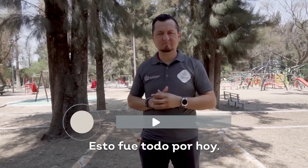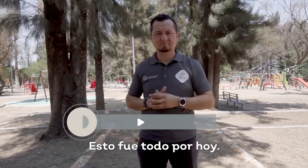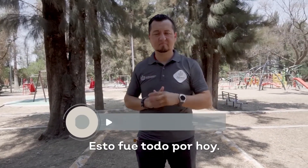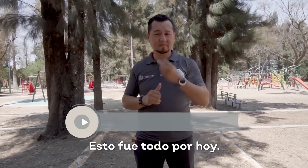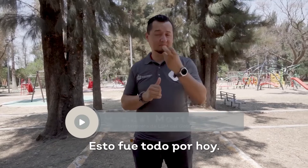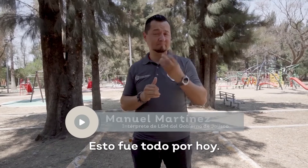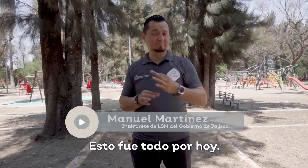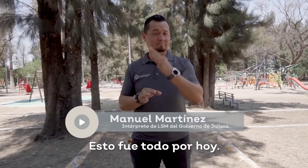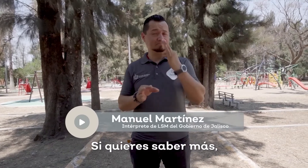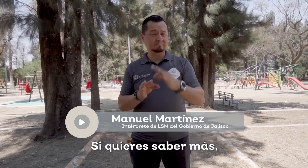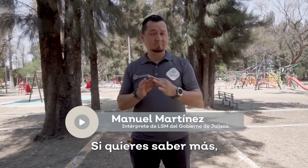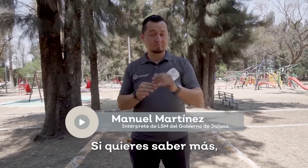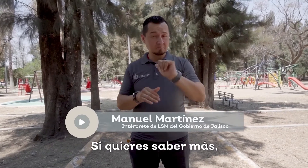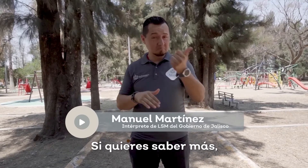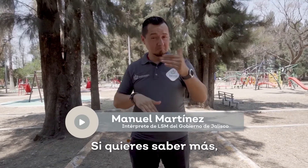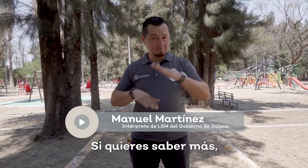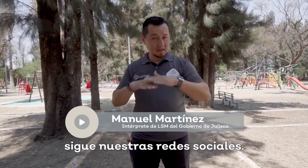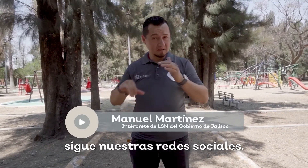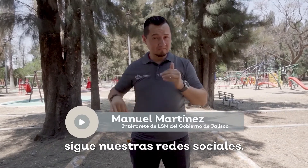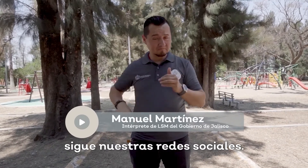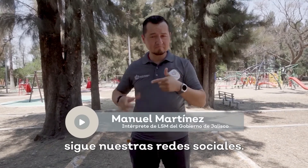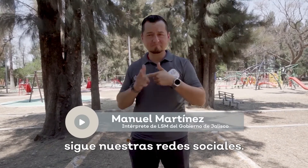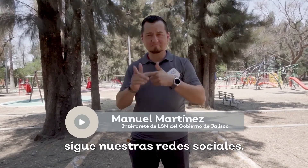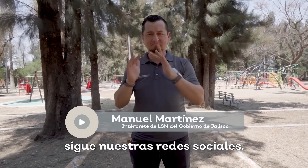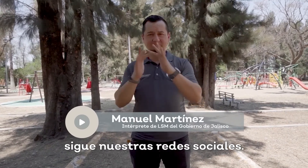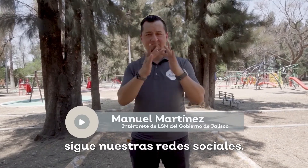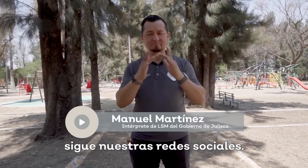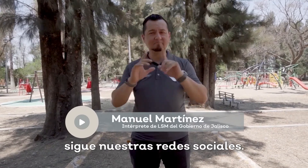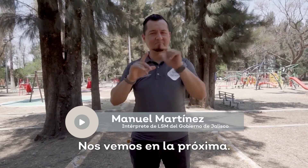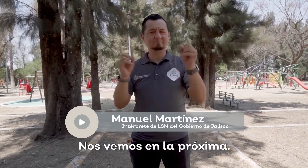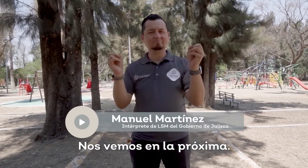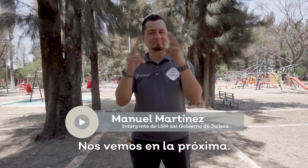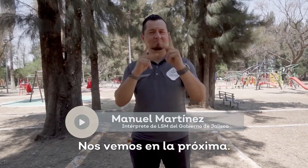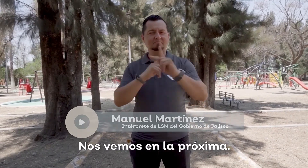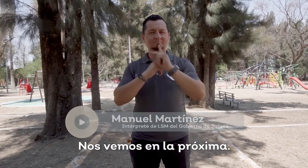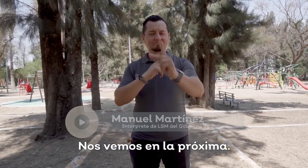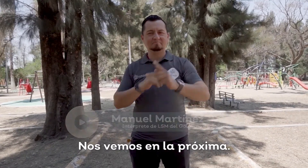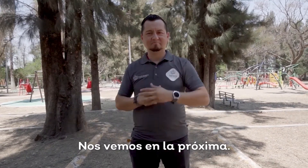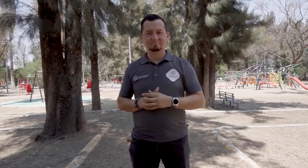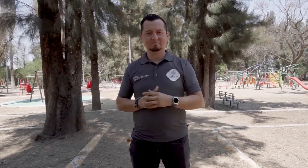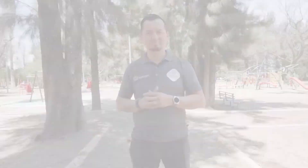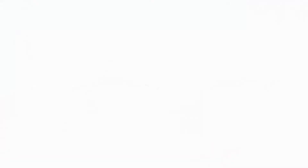Esto fue todo por hoy. Si quieres saber más, sigue nuestras redes sociales. Nos vemos en la próxima. Thank you.